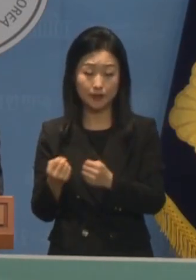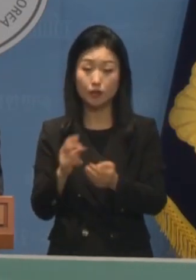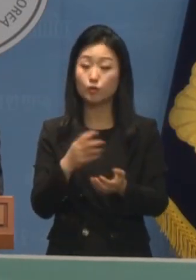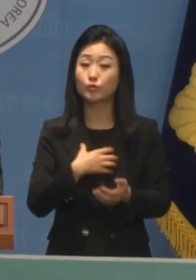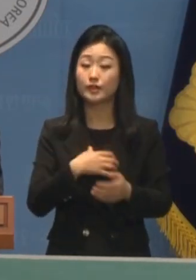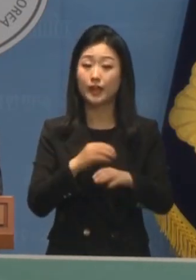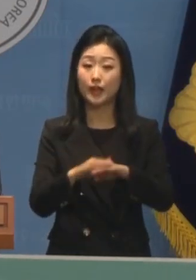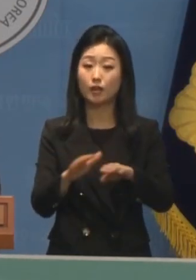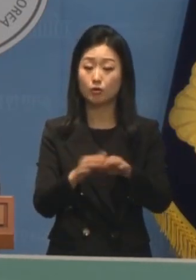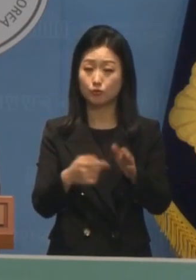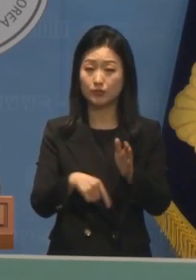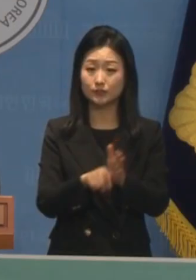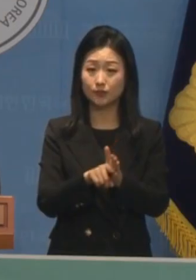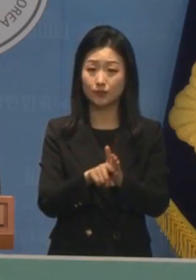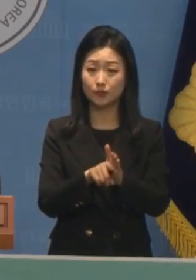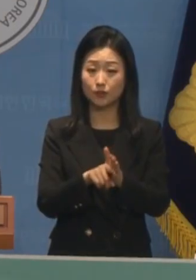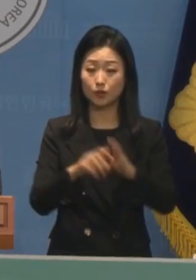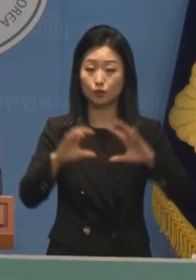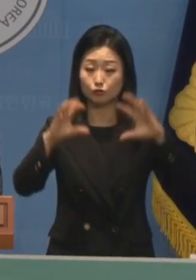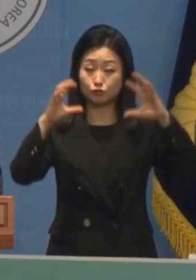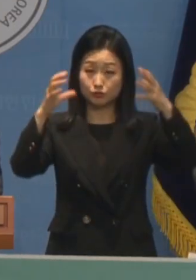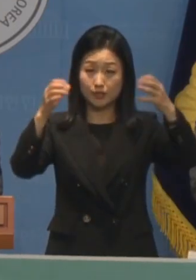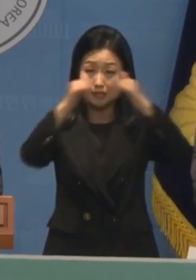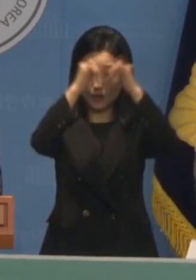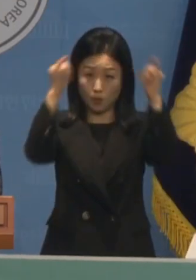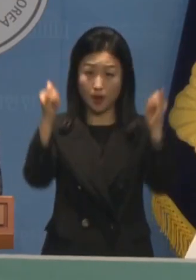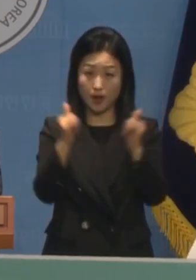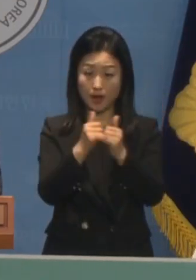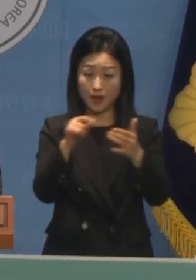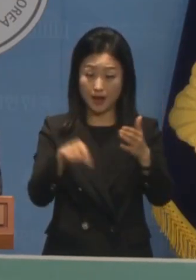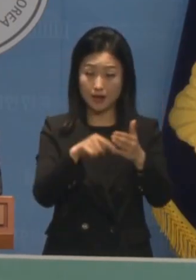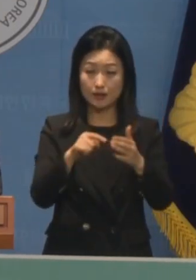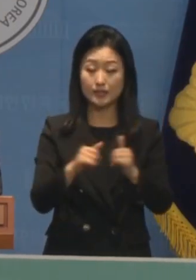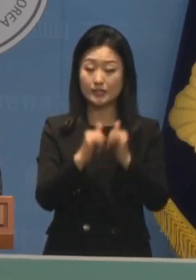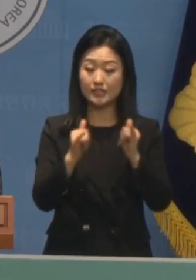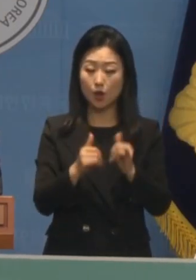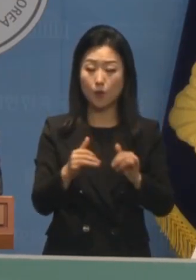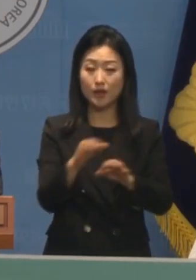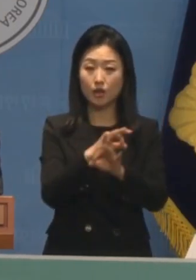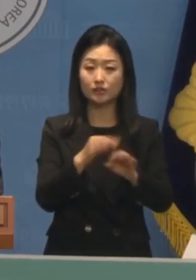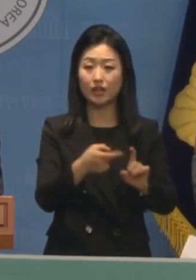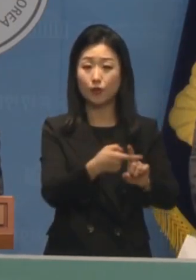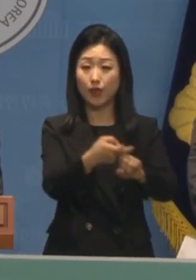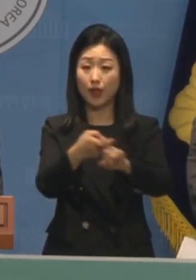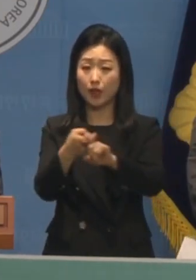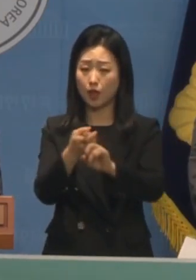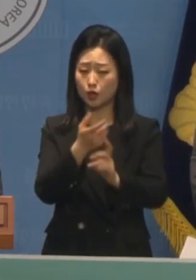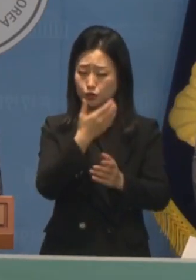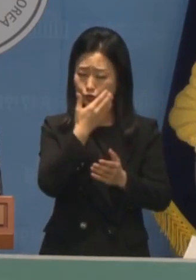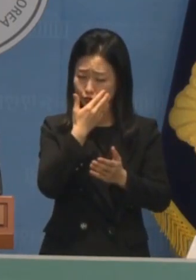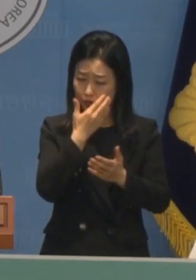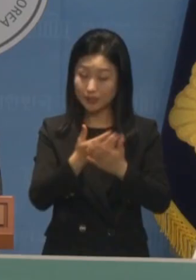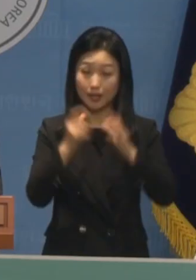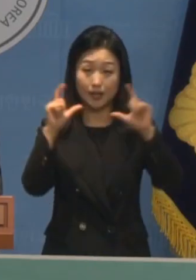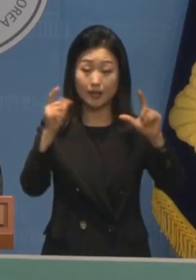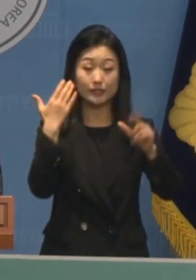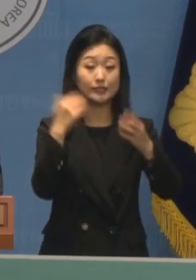위기를 극복하기 위해 국제사회는 사회연대경제의 중요성을 강조하고 있습니다. 지난해